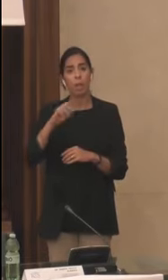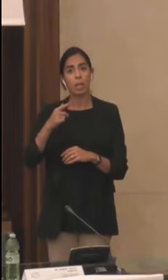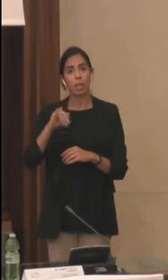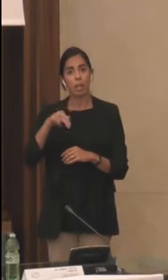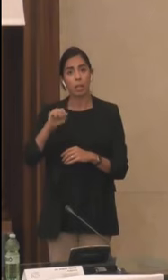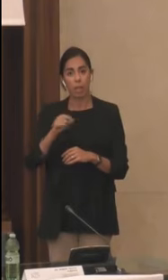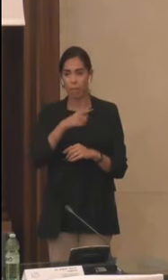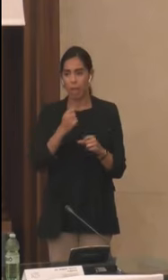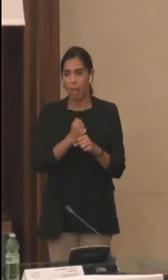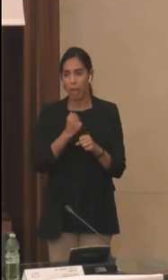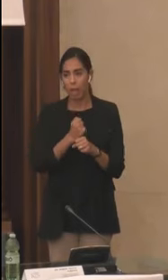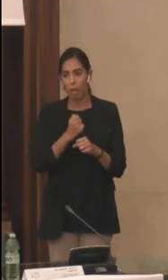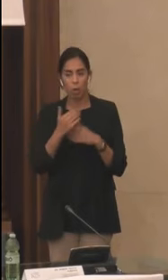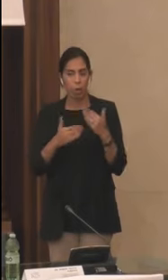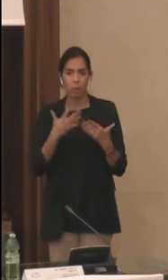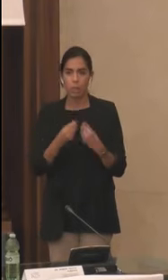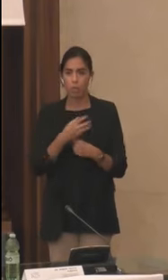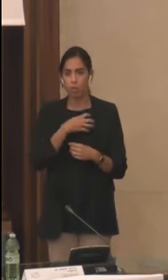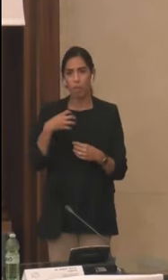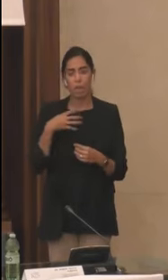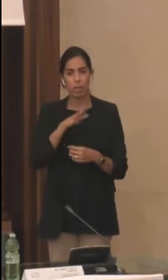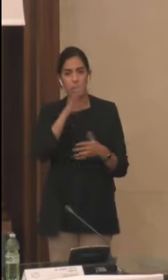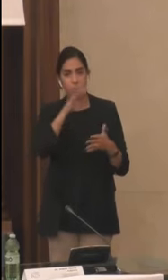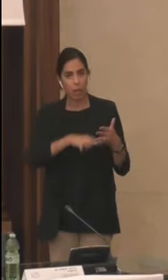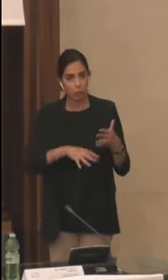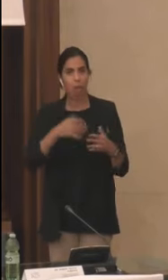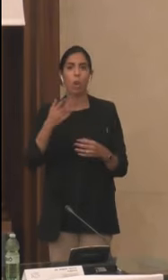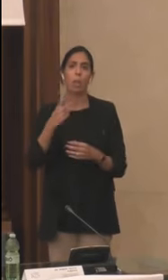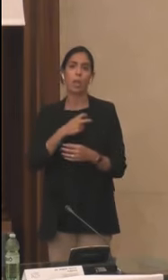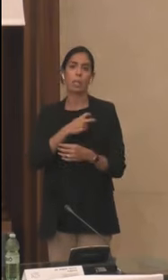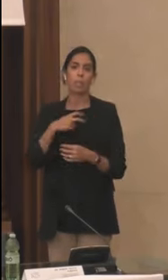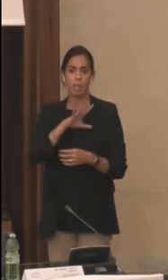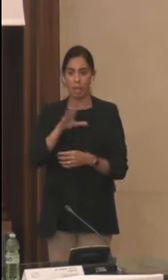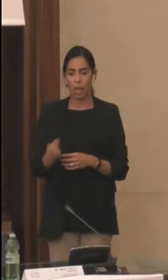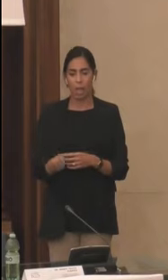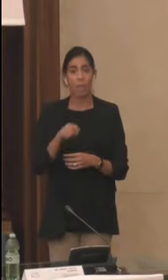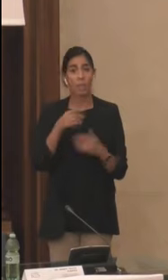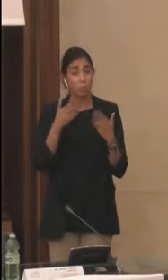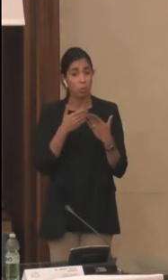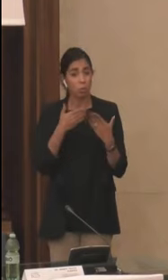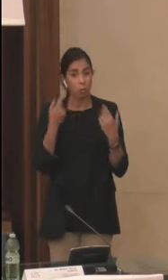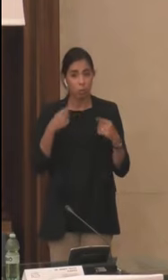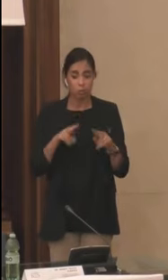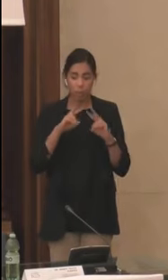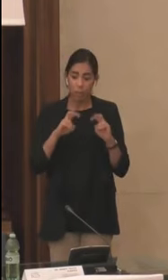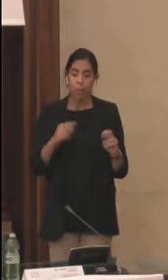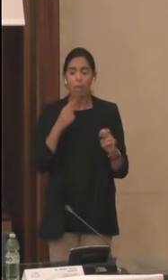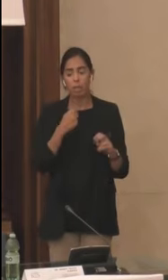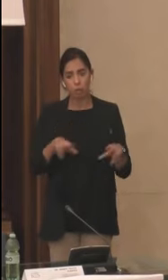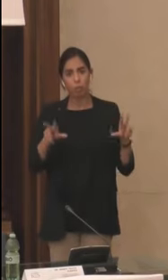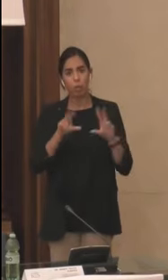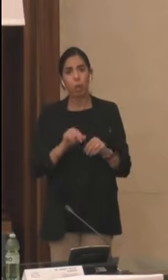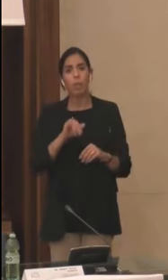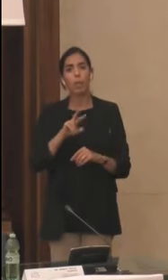Lancet. También habla que disminuye la carga viral. Luego le sigo a Pierre Corey, Paul Mary, Joseph Baron, mi